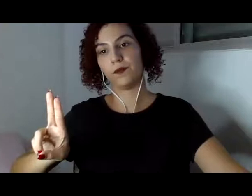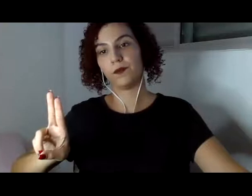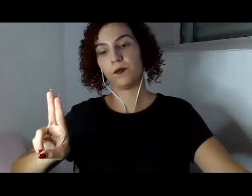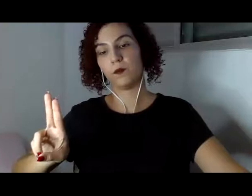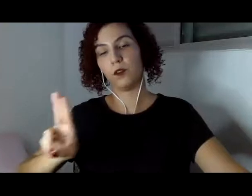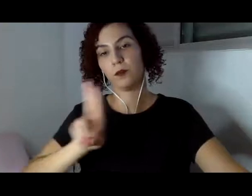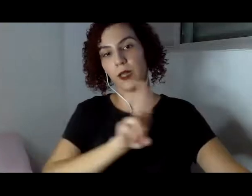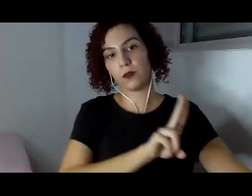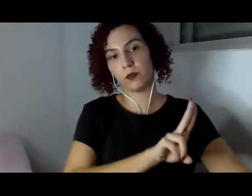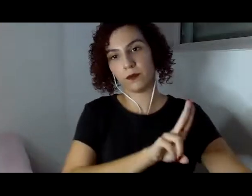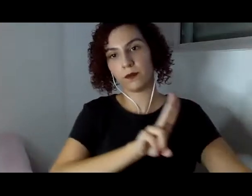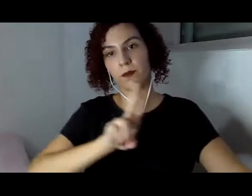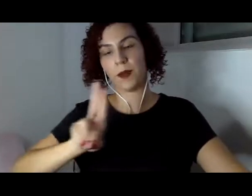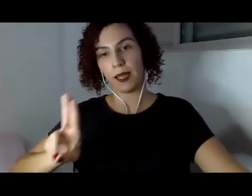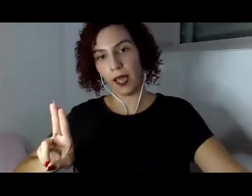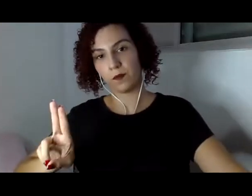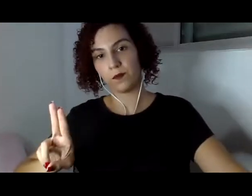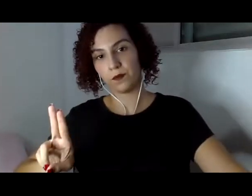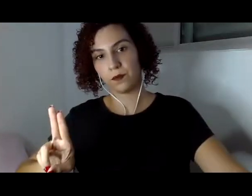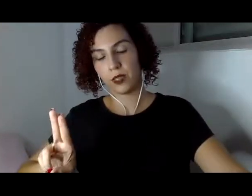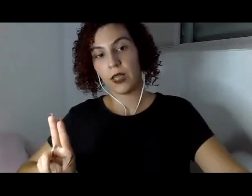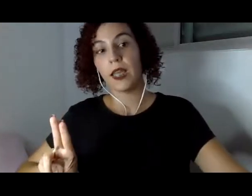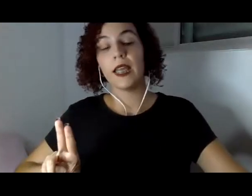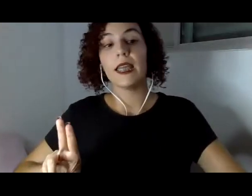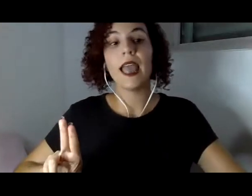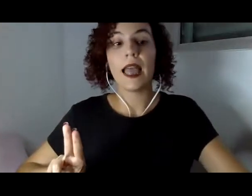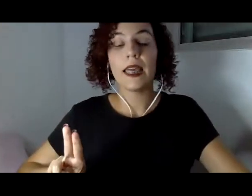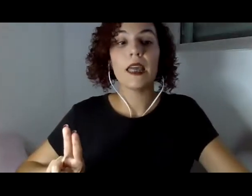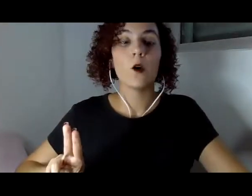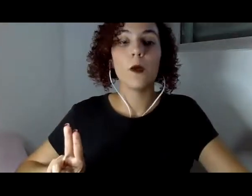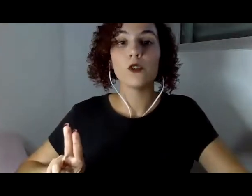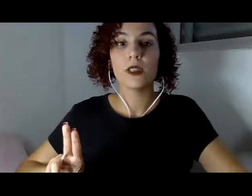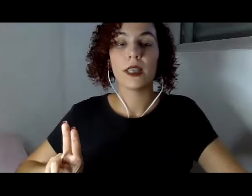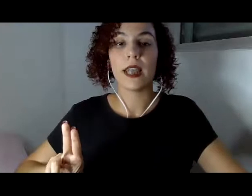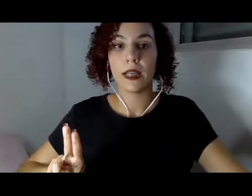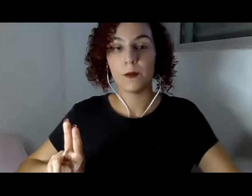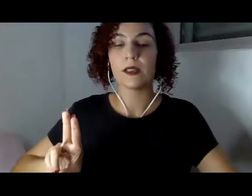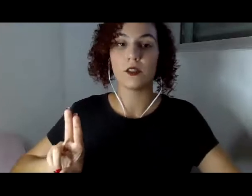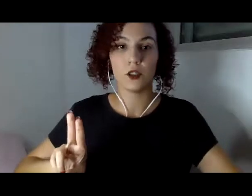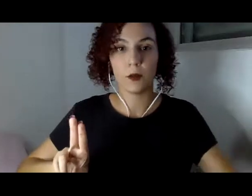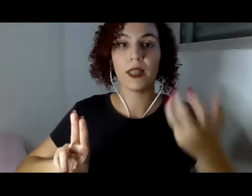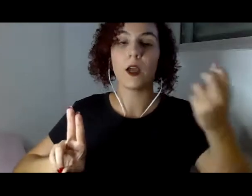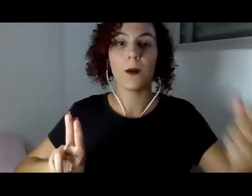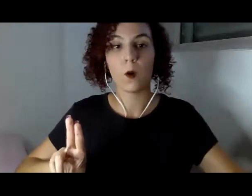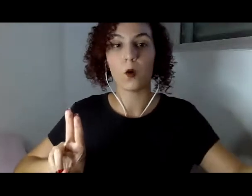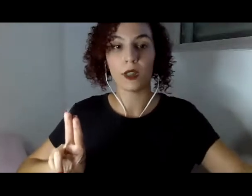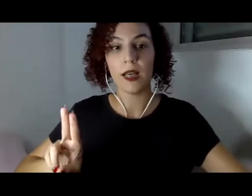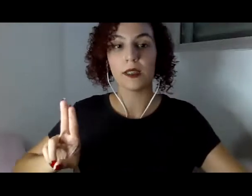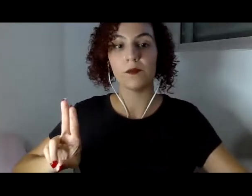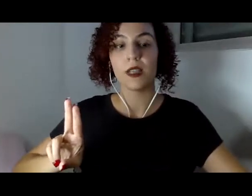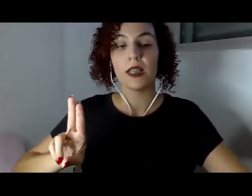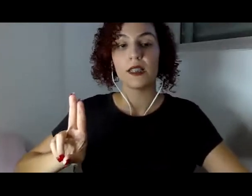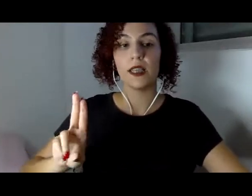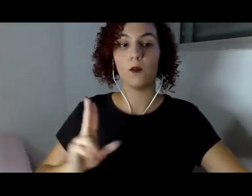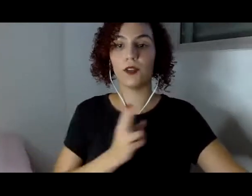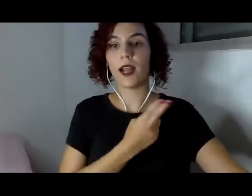Nome. Movimento para cá. E aí, como eu disse que na Libras a gente também tem uma